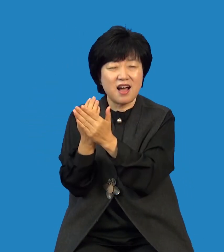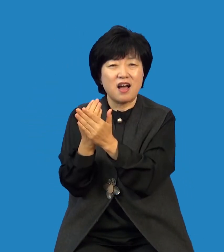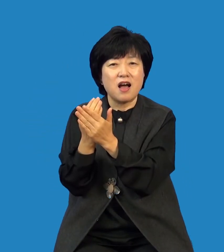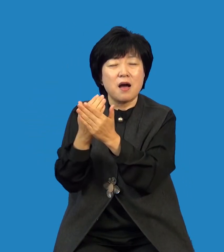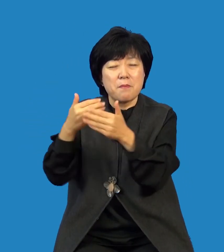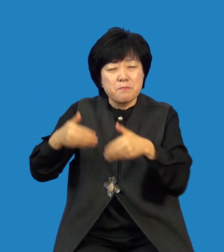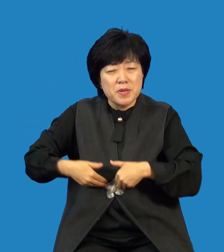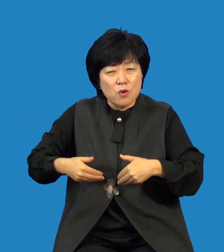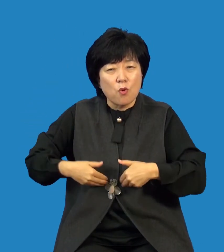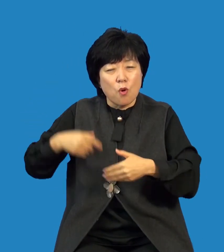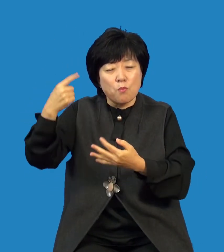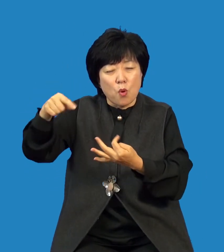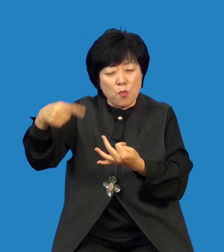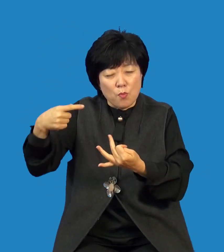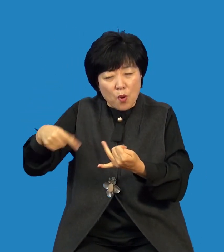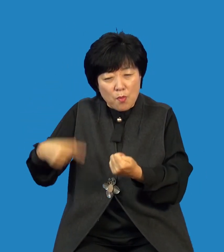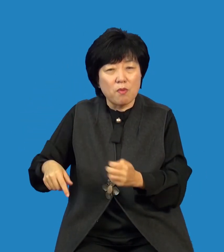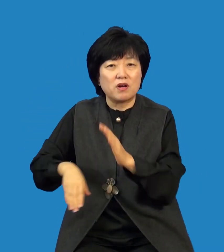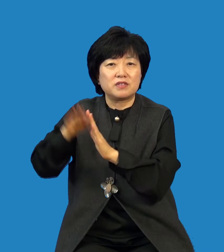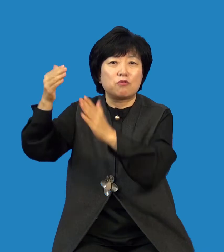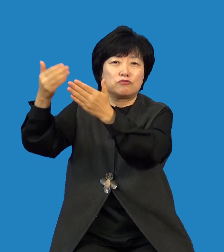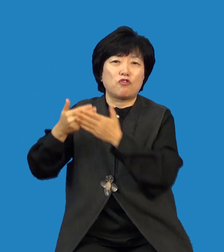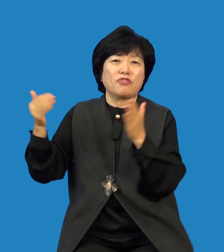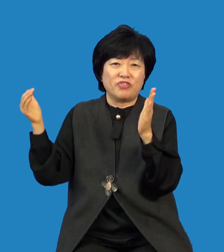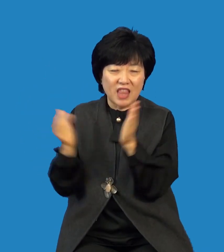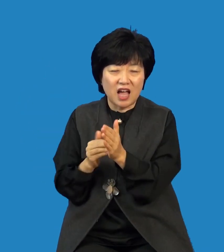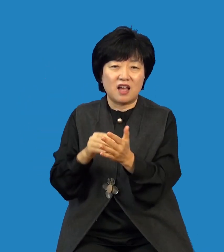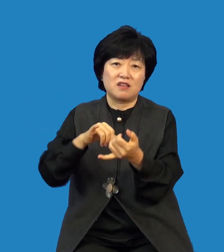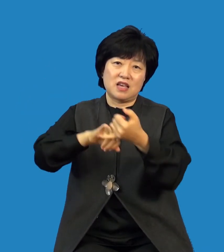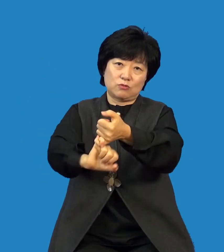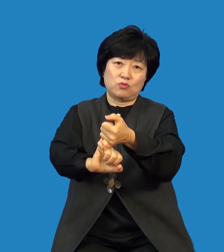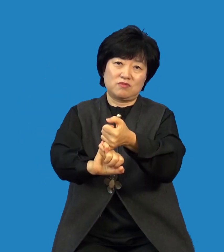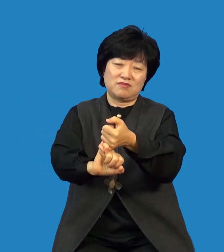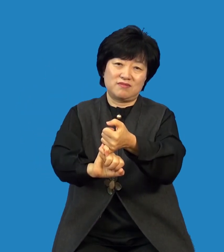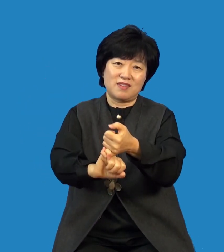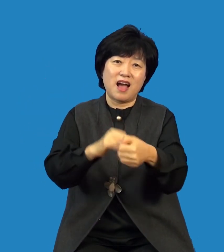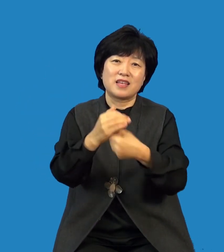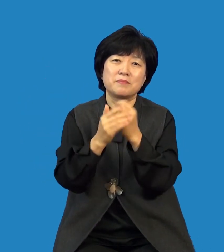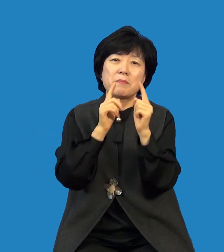그러므로 너희는 평안하라는 거야. 여러분의 삶에 평안이 있으십니까?